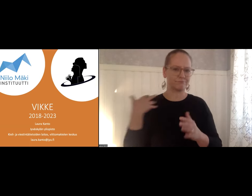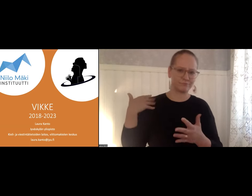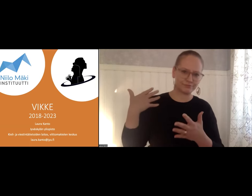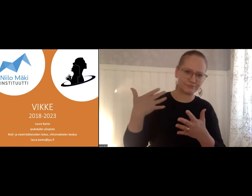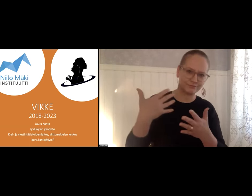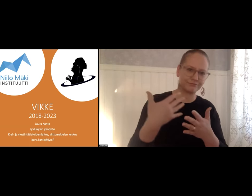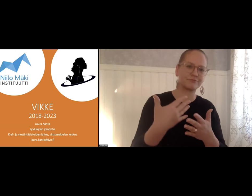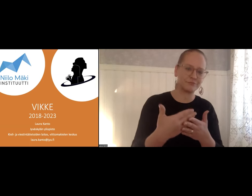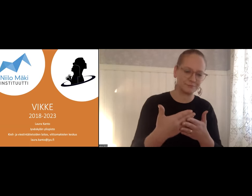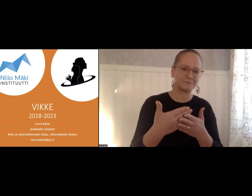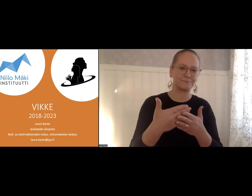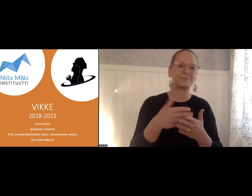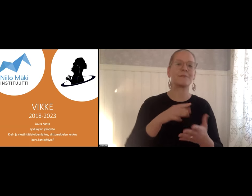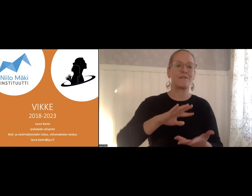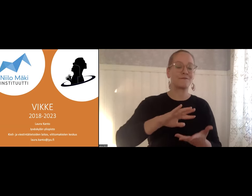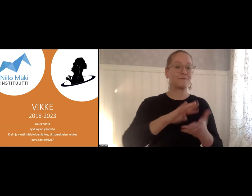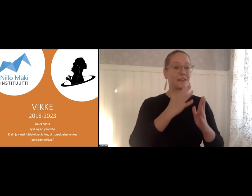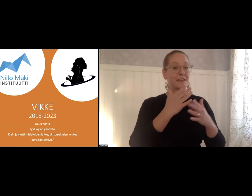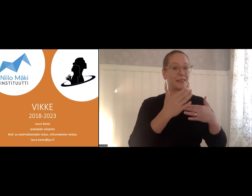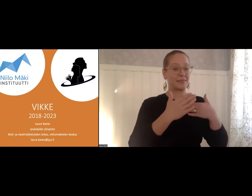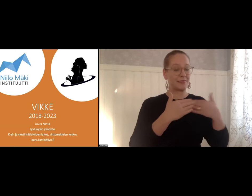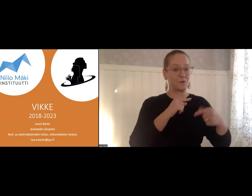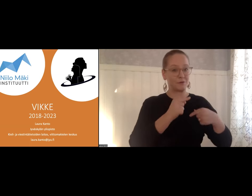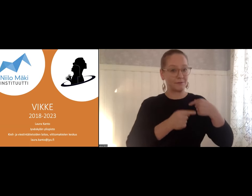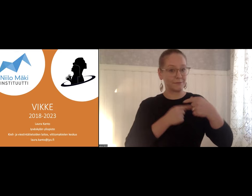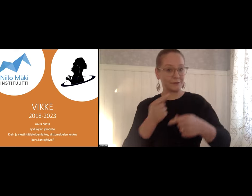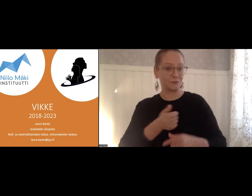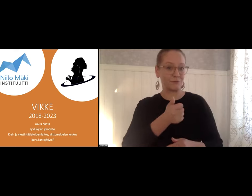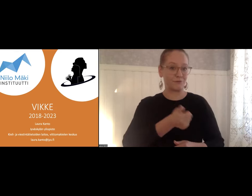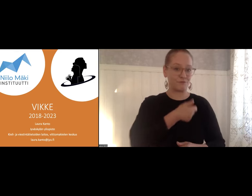Vedän Vikke-hanketta, joka